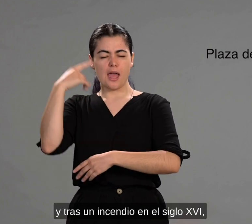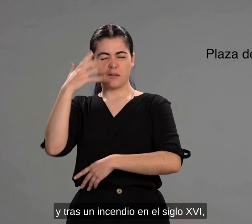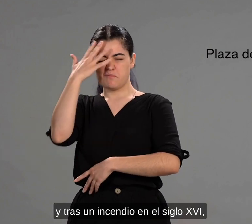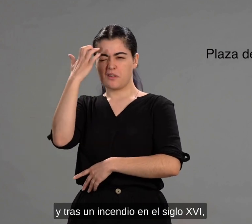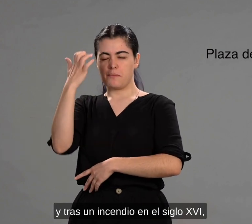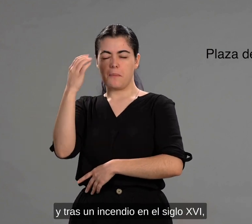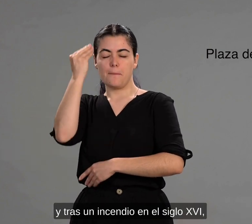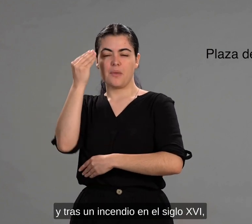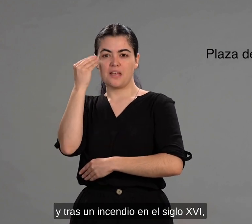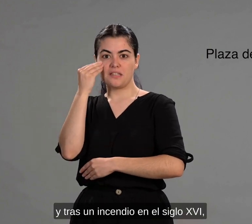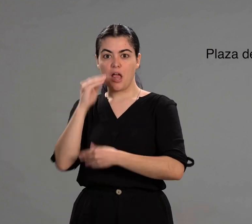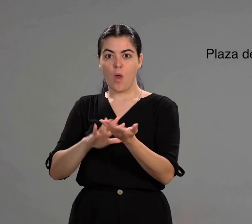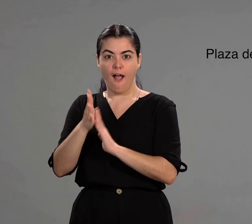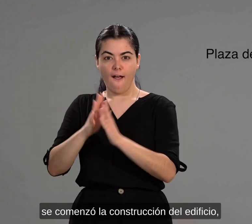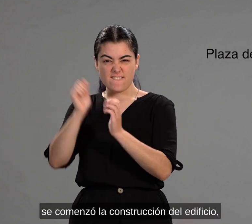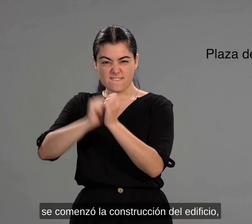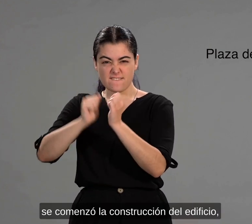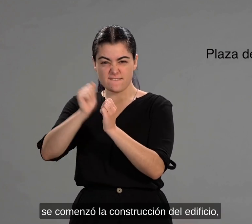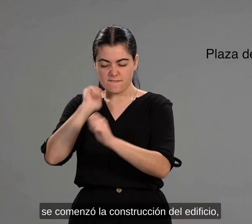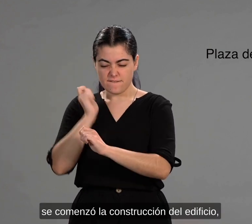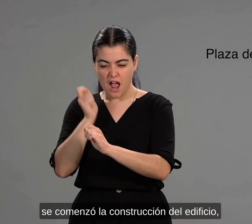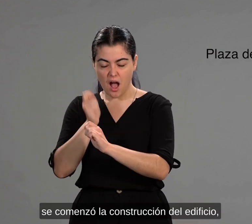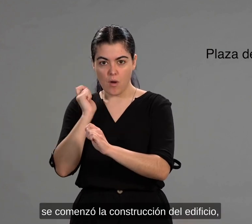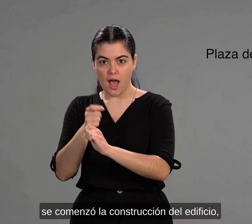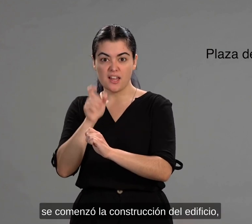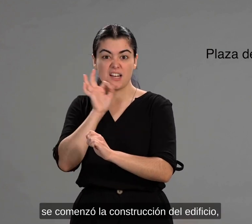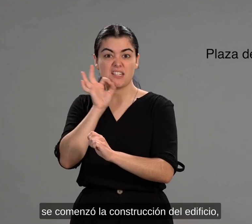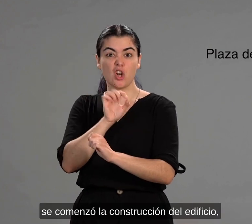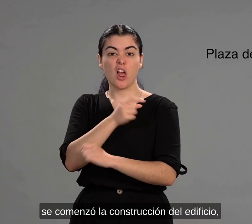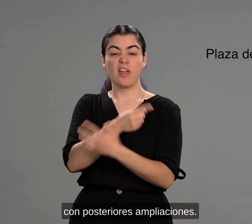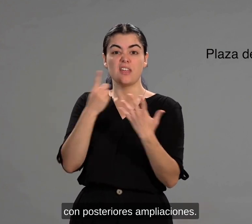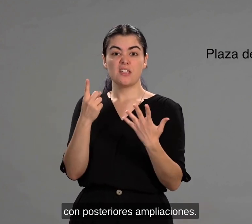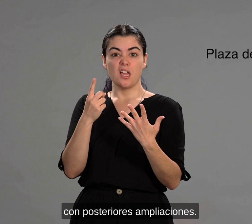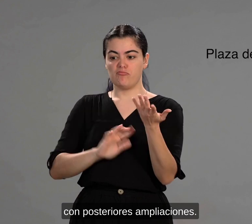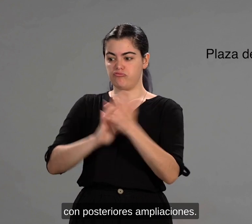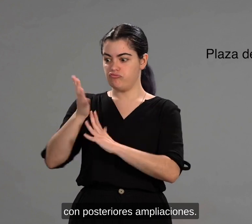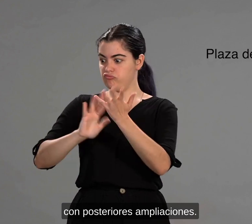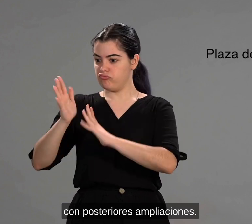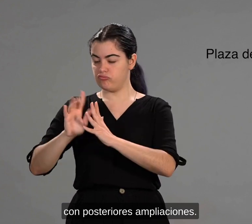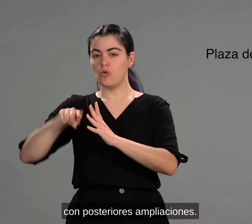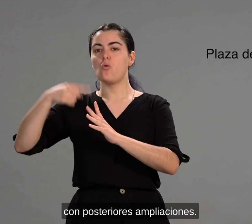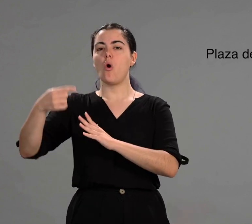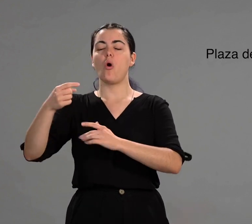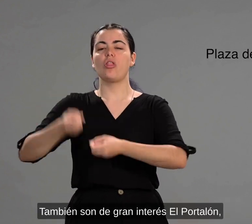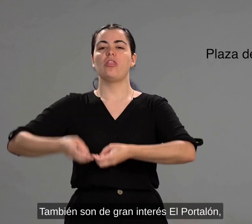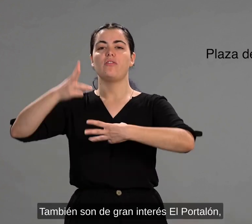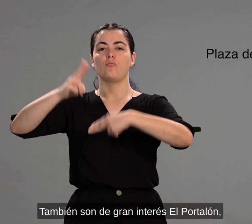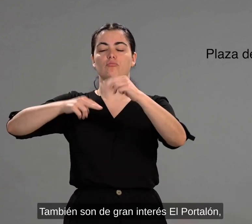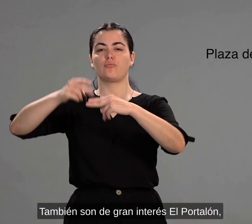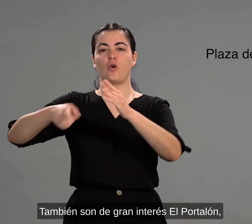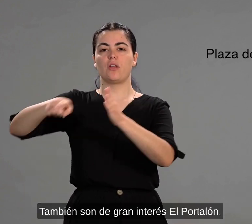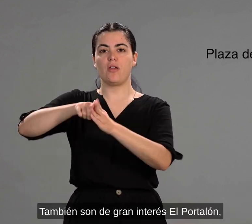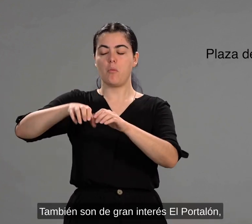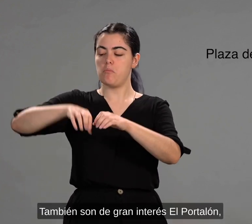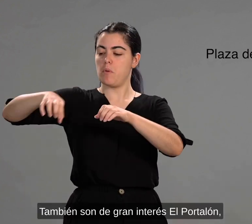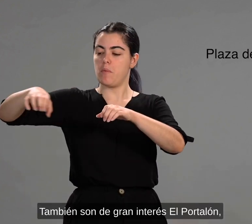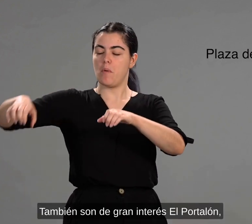un incendio en el siglo XVI, se comenzó la construcción del edificio con posteriores ampliaciones. También son de gran interés el